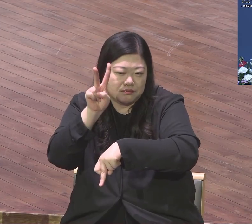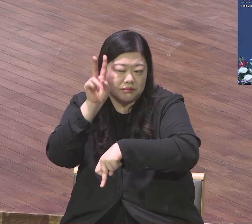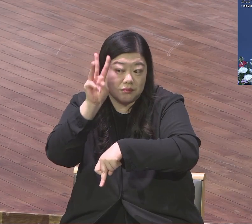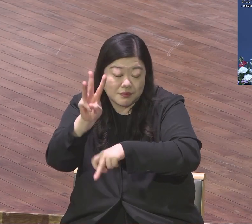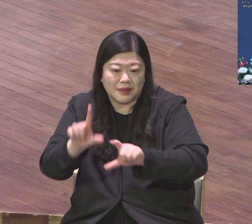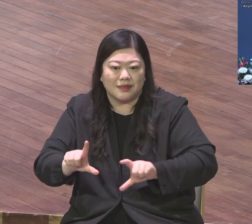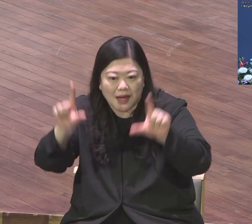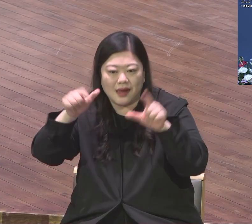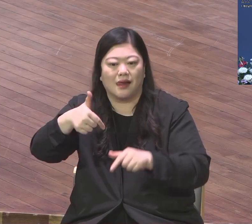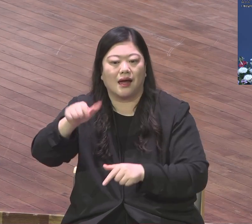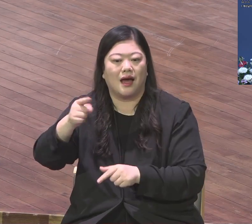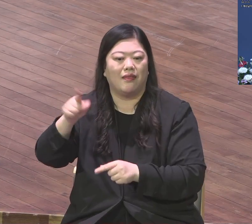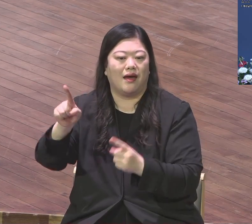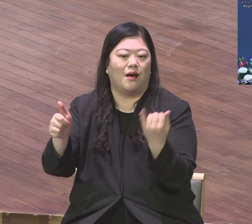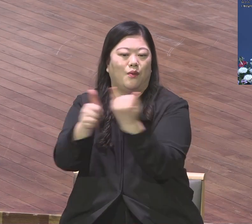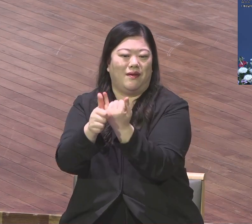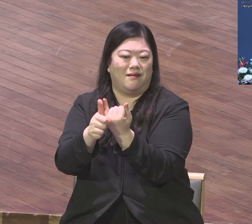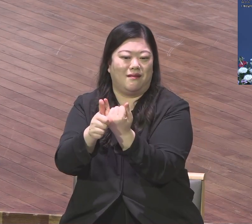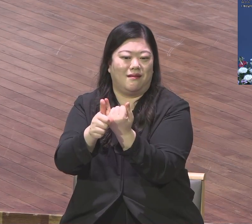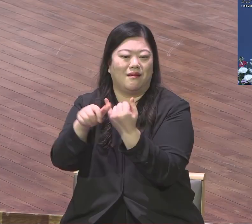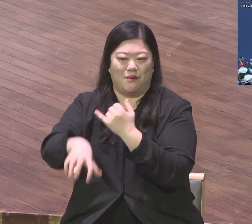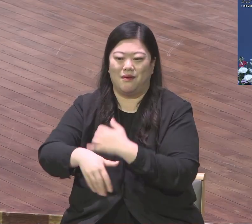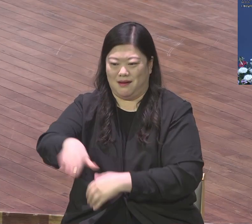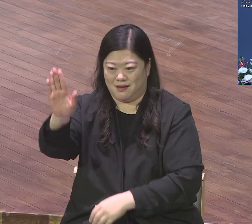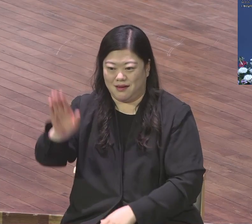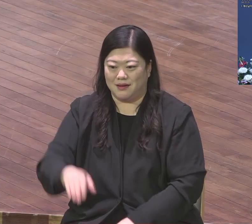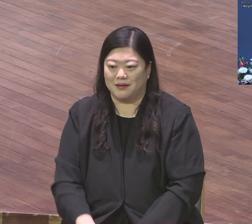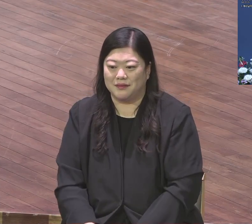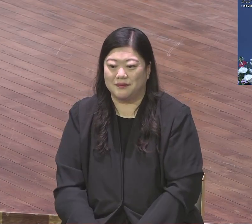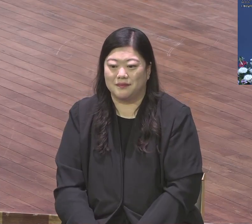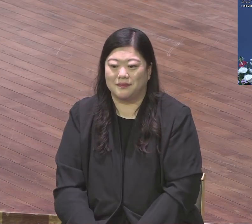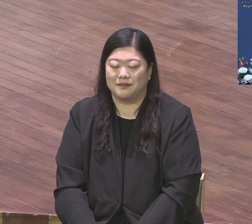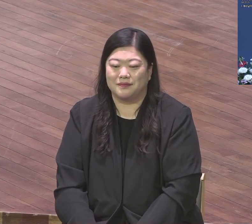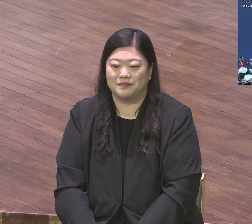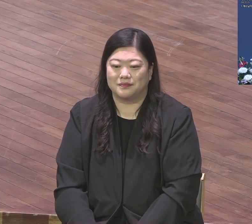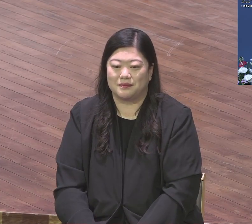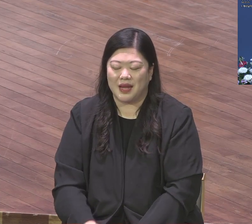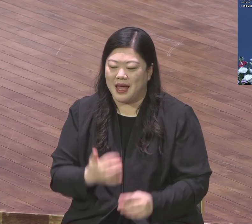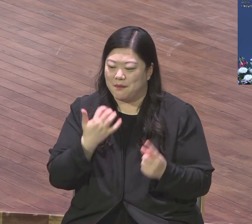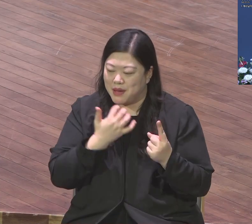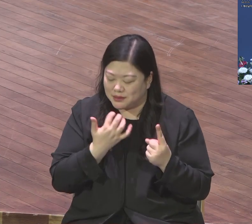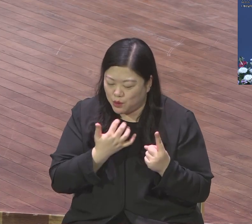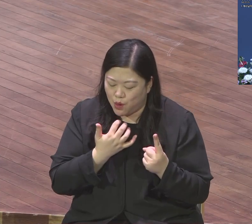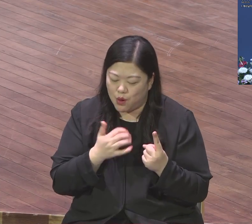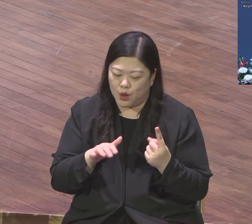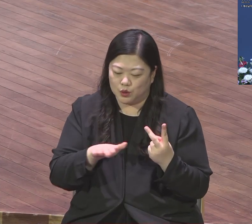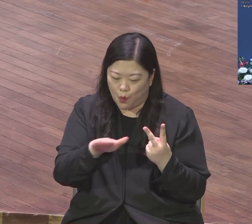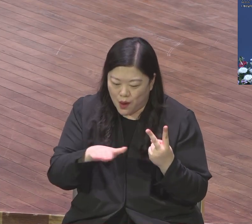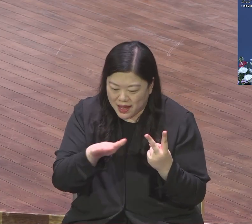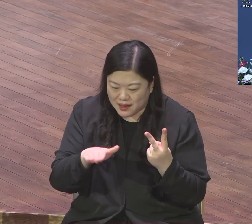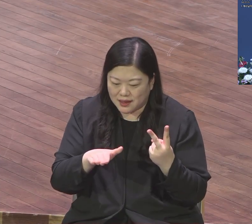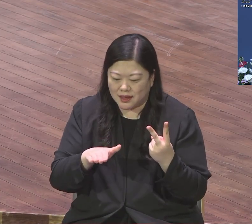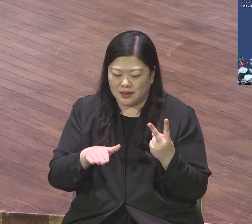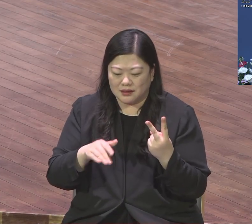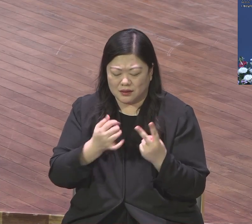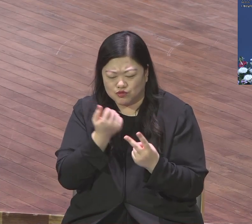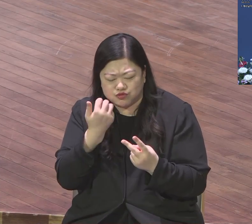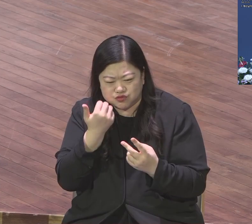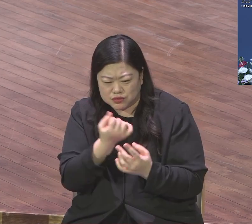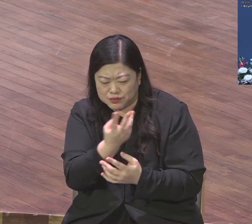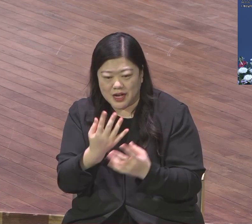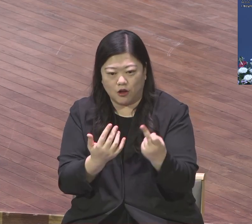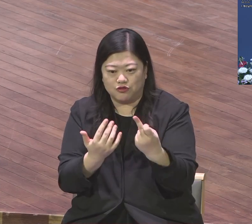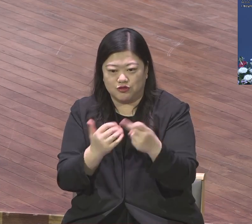불렀어요. 베드로를 요한을 불러가지고 모은 게 사흘째입니다. 사흘째 되던 날. 자,